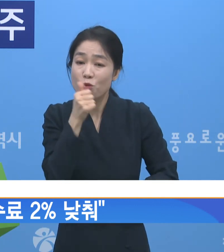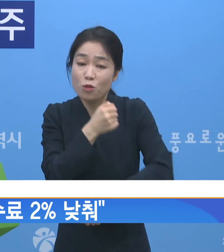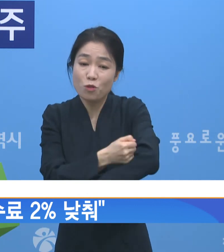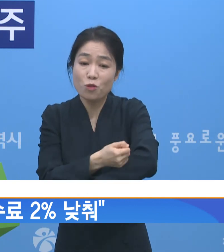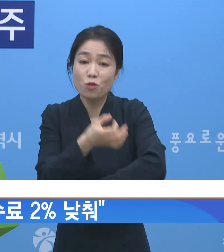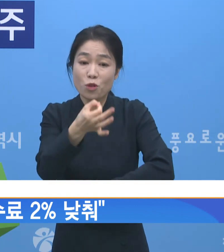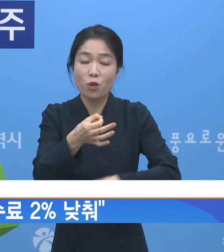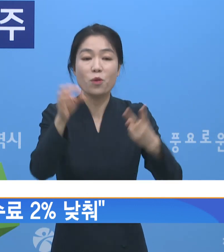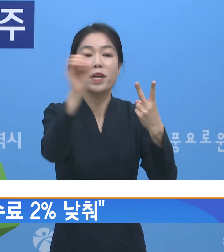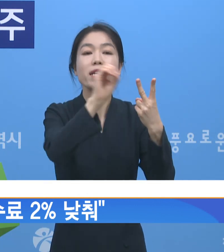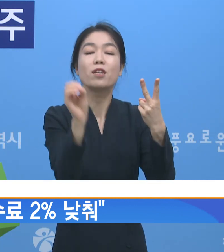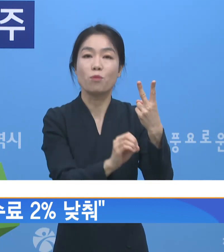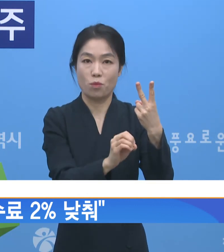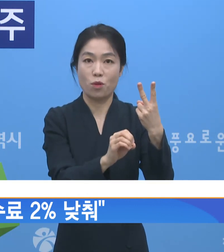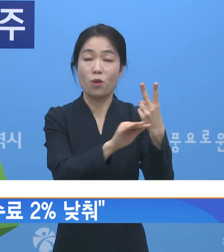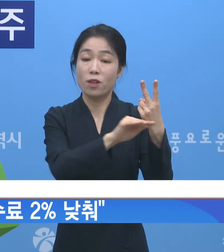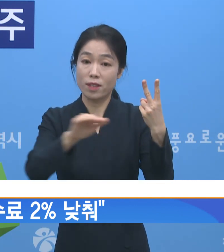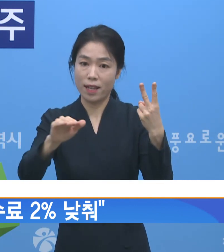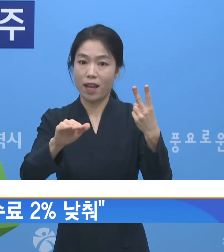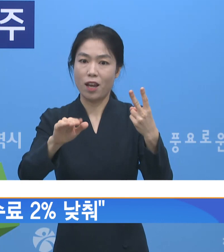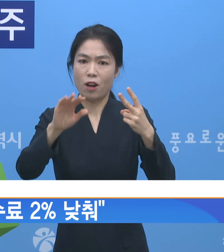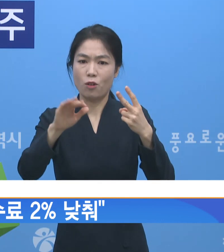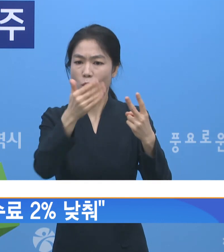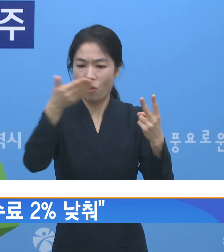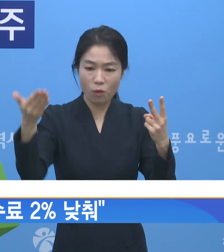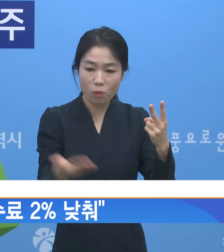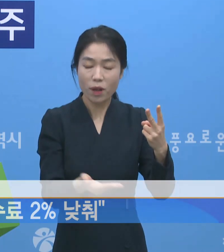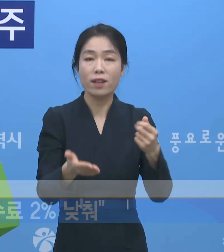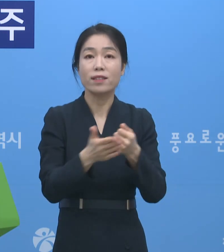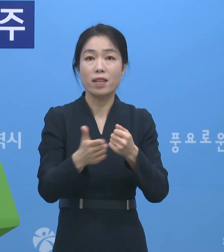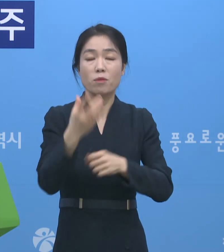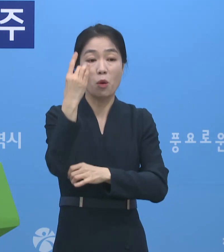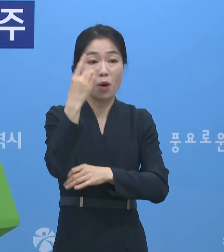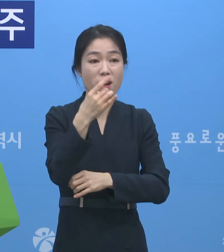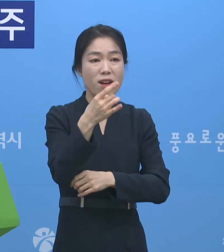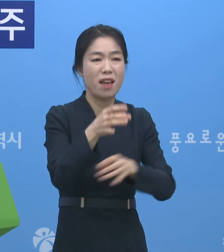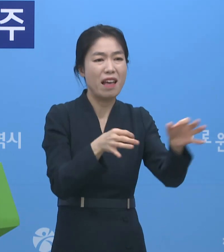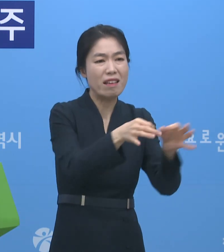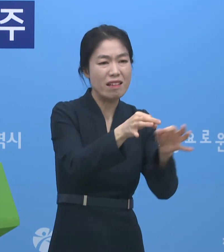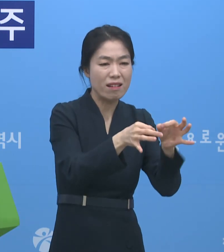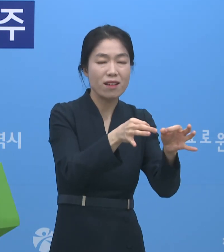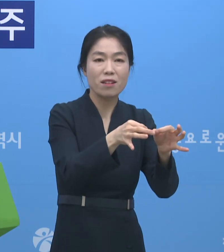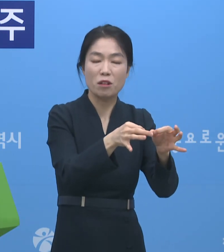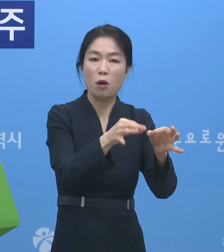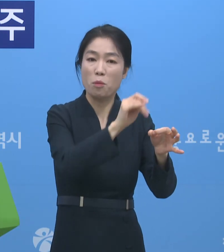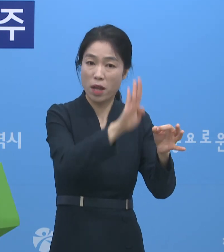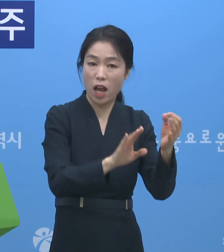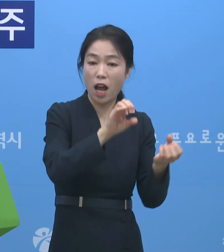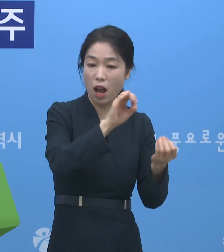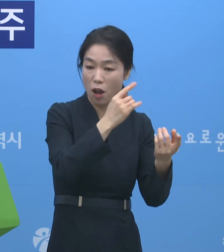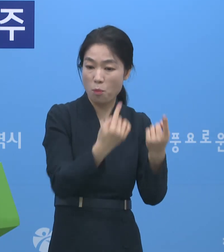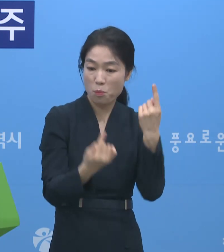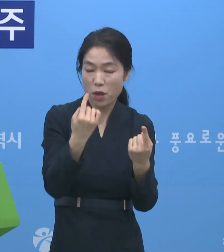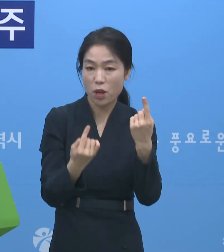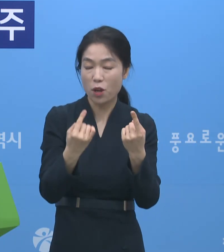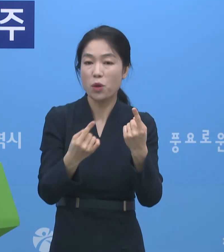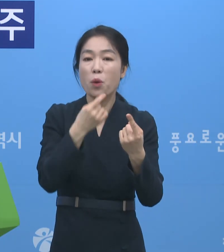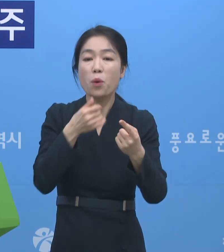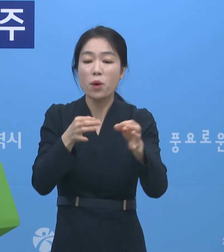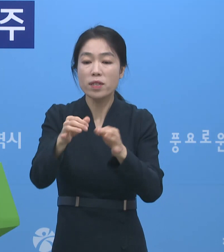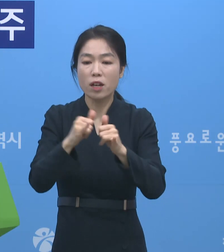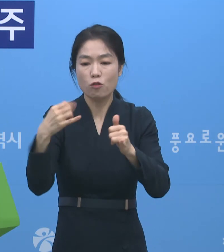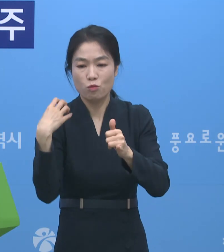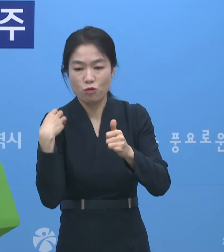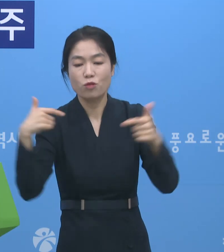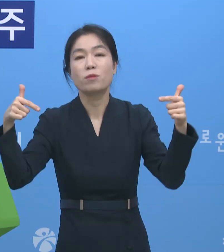수수료를 2%대로 대폭 낮춰 기존 상업용 배달앱에 비해 소상공인의 부담을